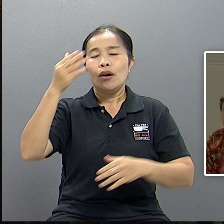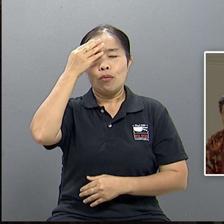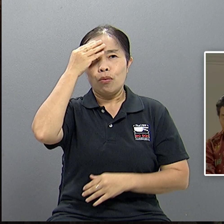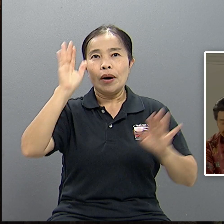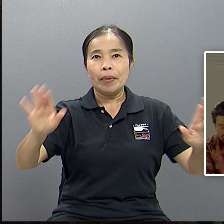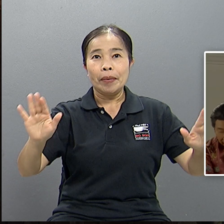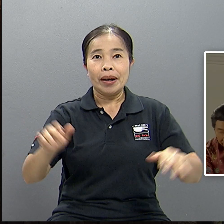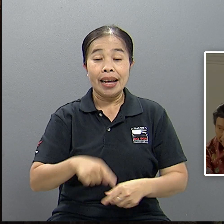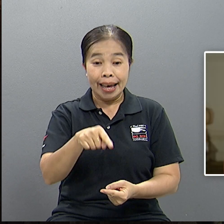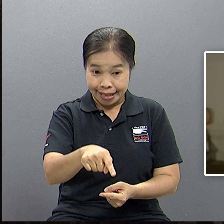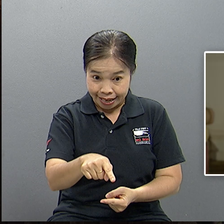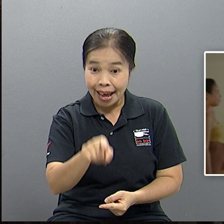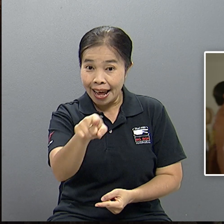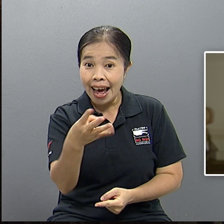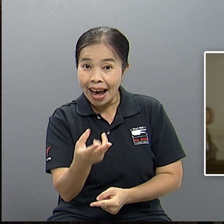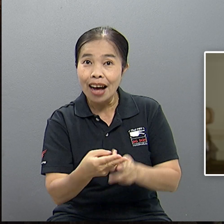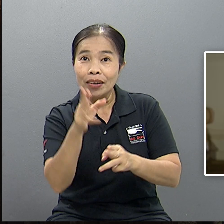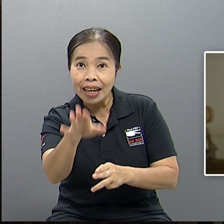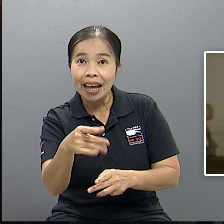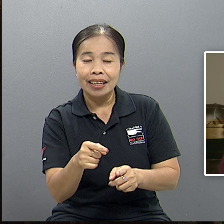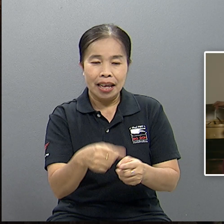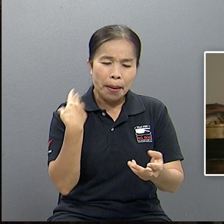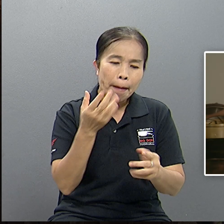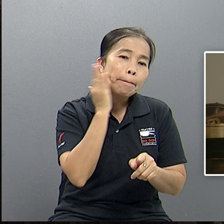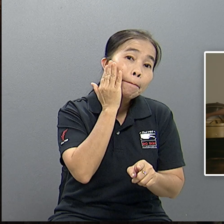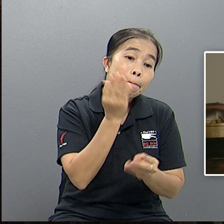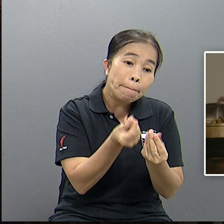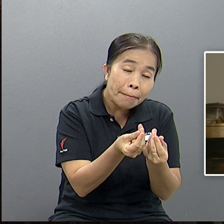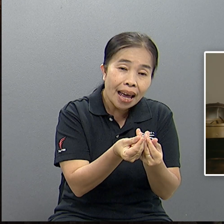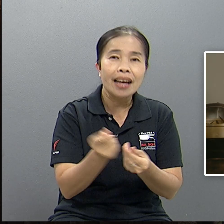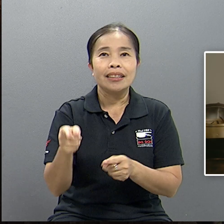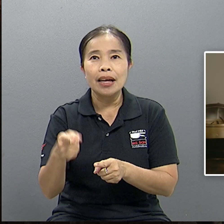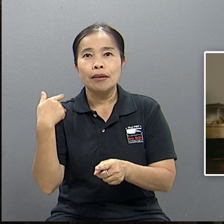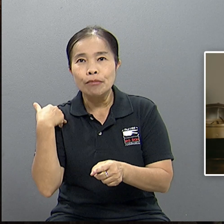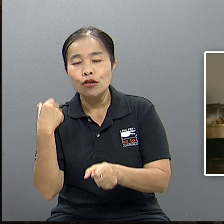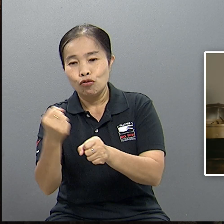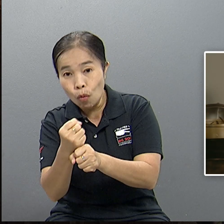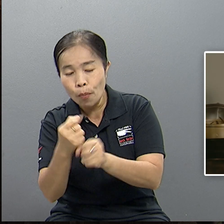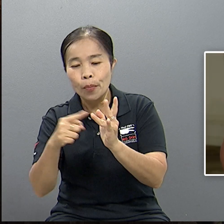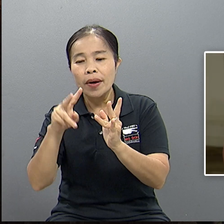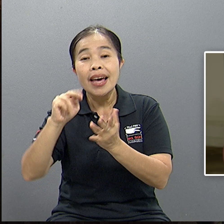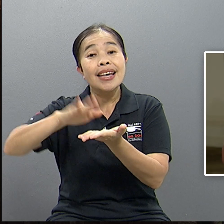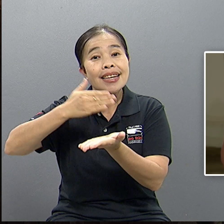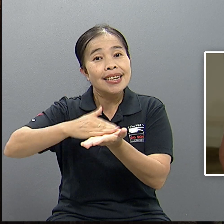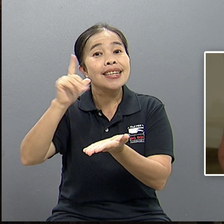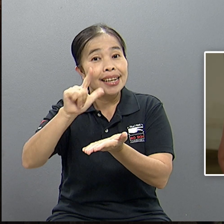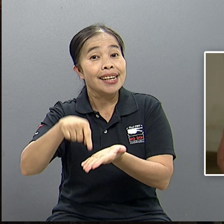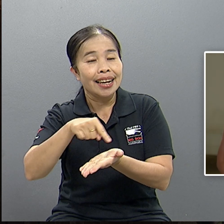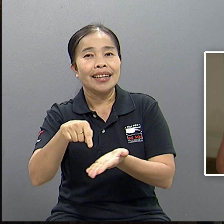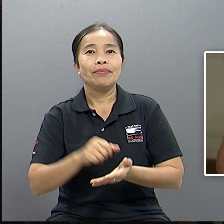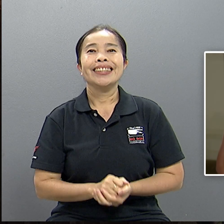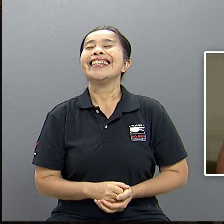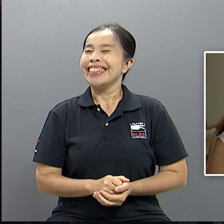งนี้นะอันนี้ก็แป้งมันแป้งสาลีนมเนยอยู่นะ ครบค่ะ